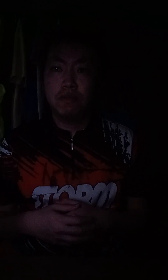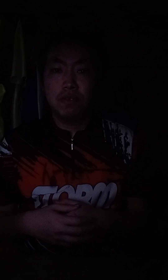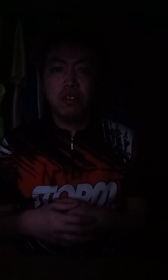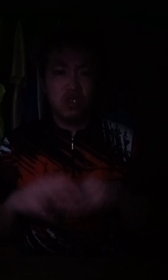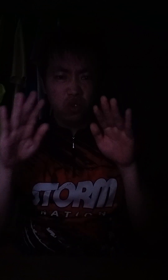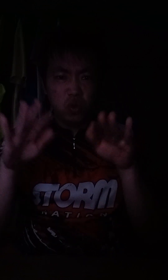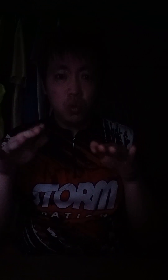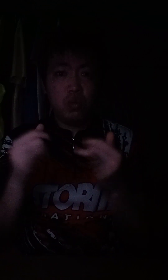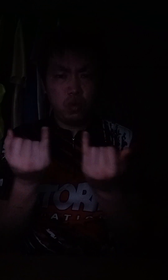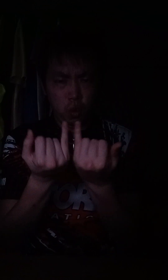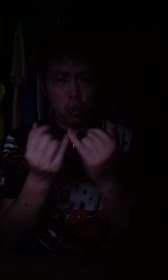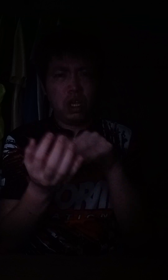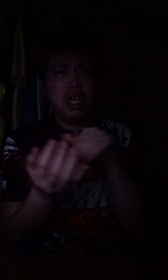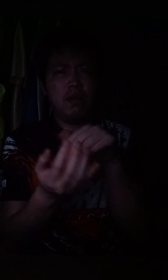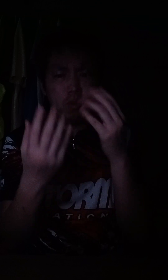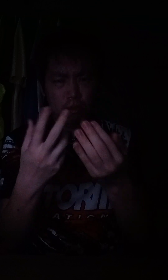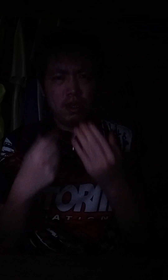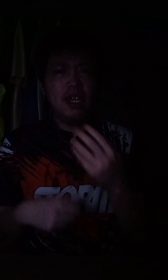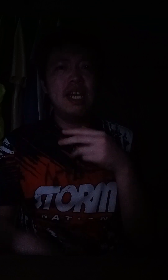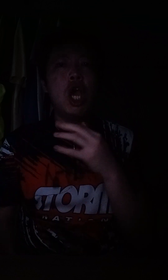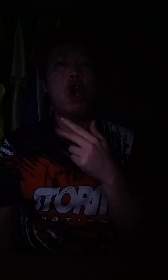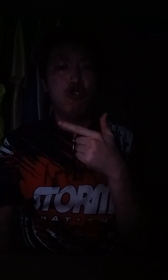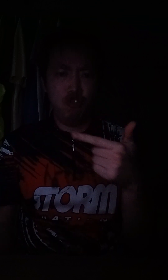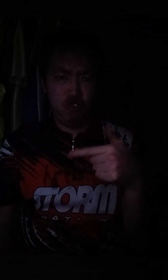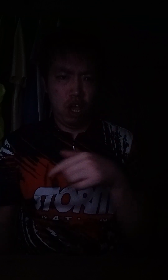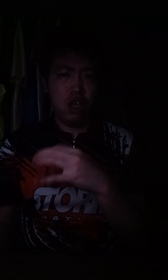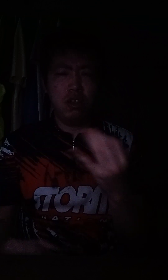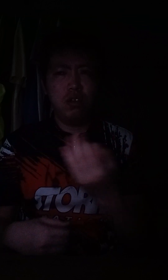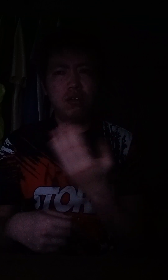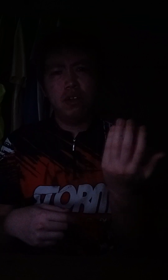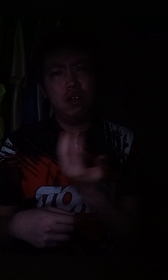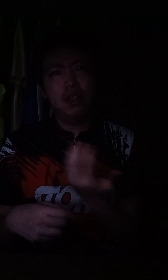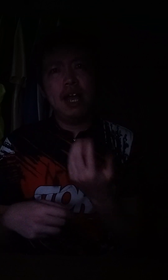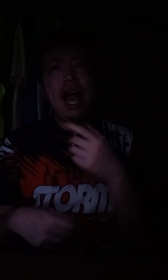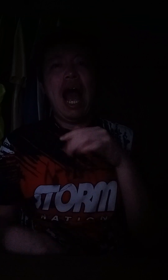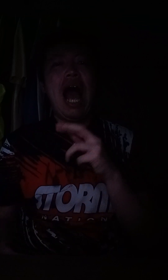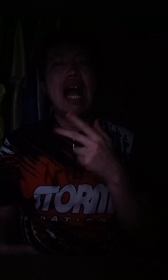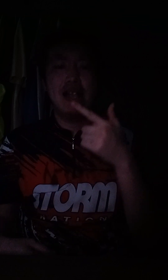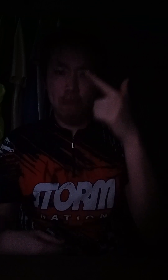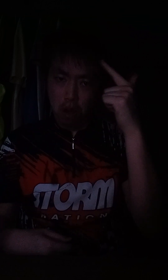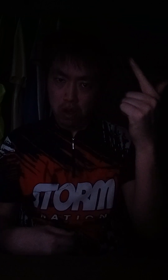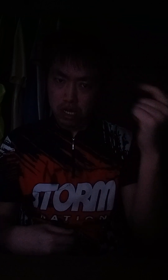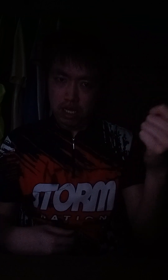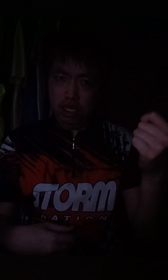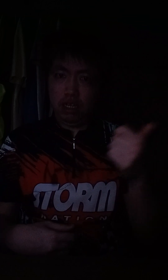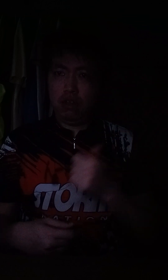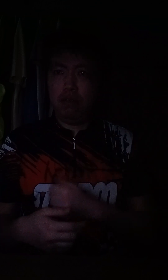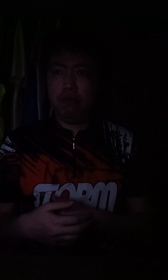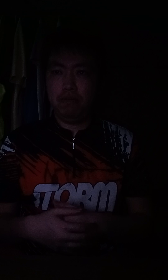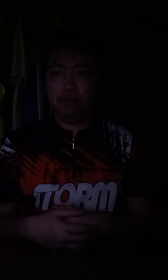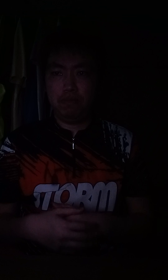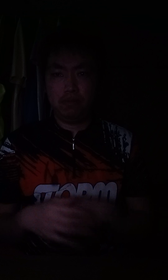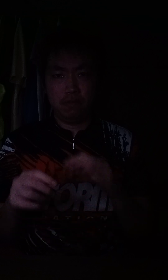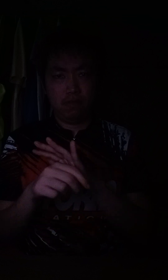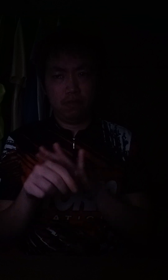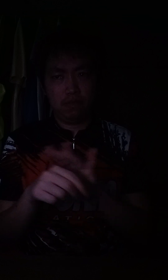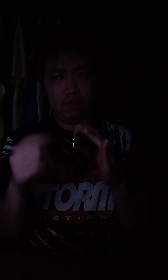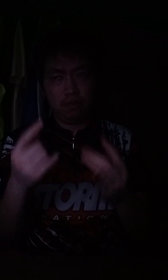유독 부모 손길을 많이 못 받은 현수가 늘 마음 쓰이는 할머니. 현아의 곁엔 늘 아빠가